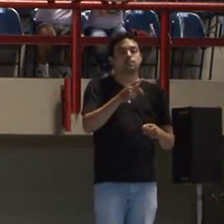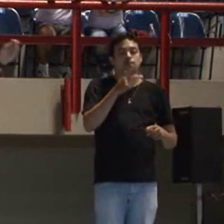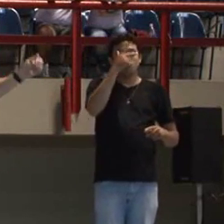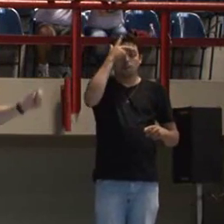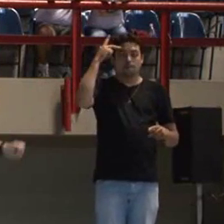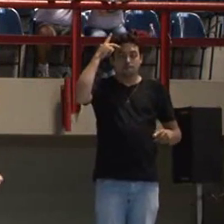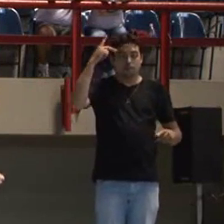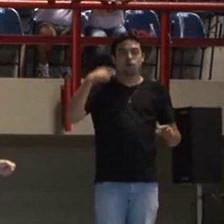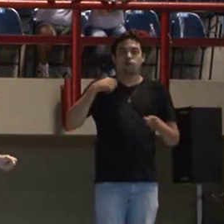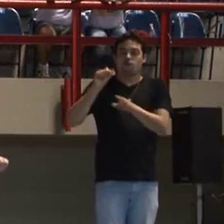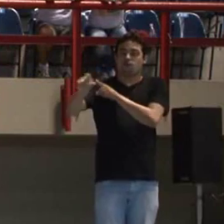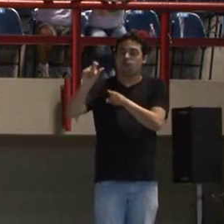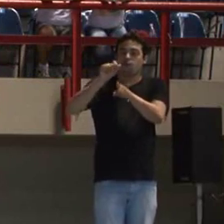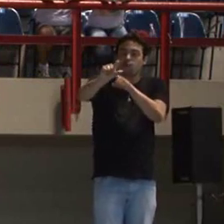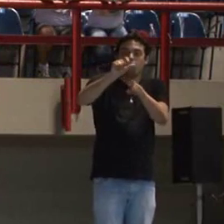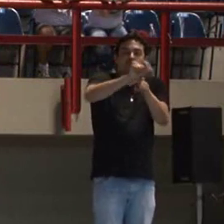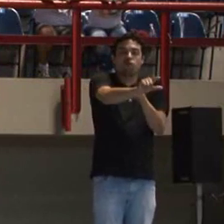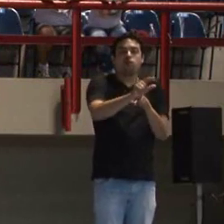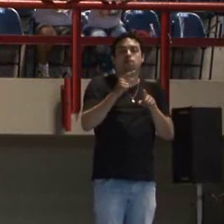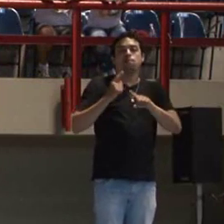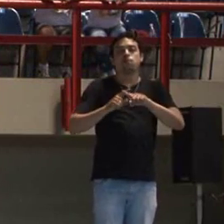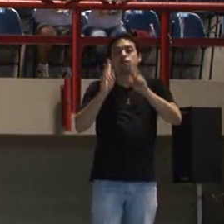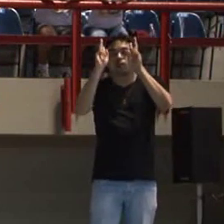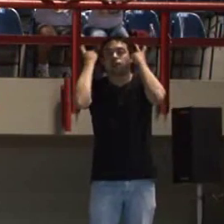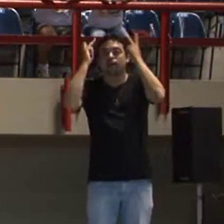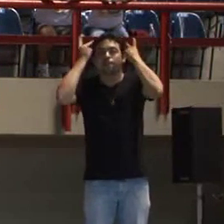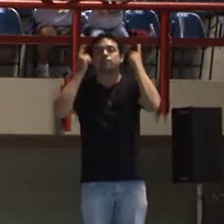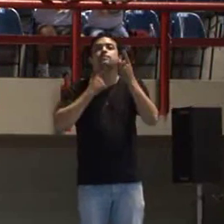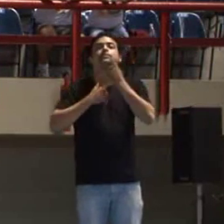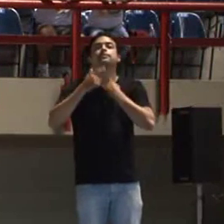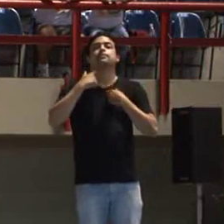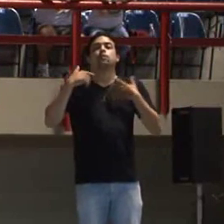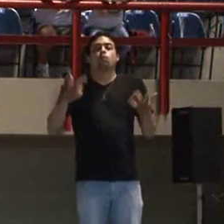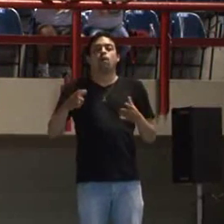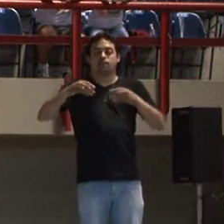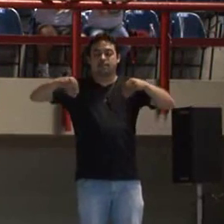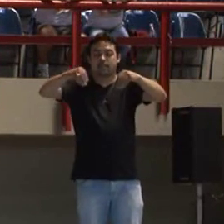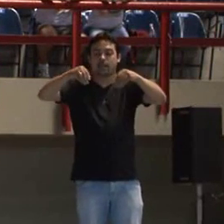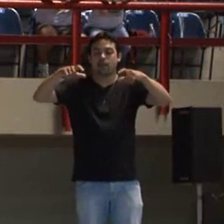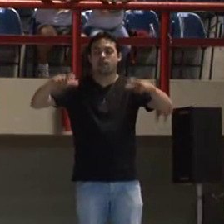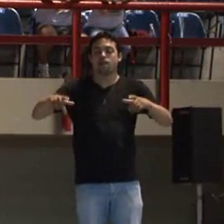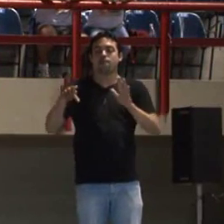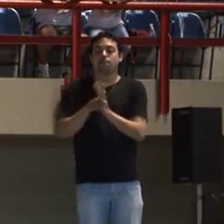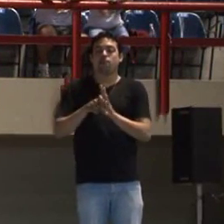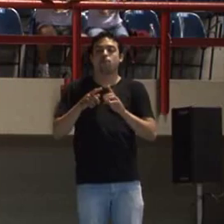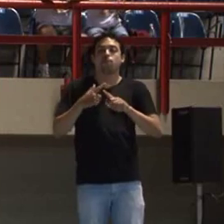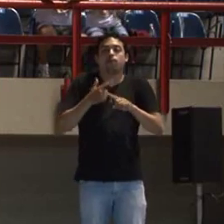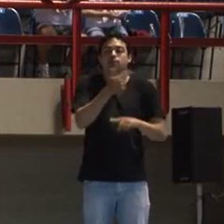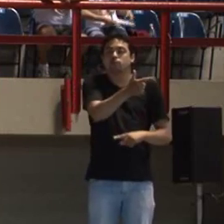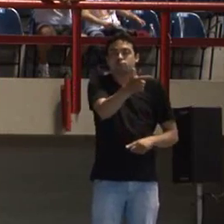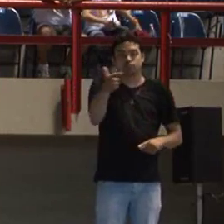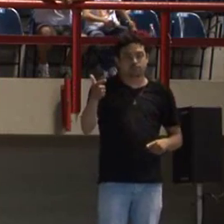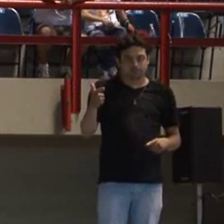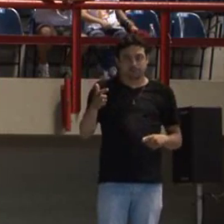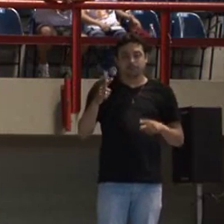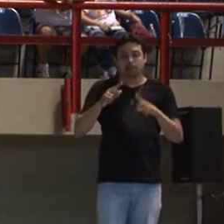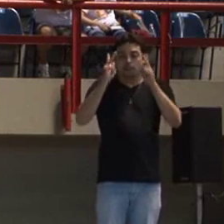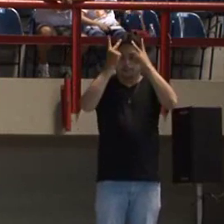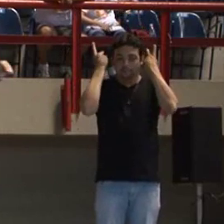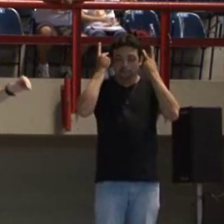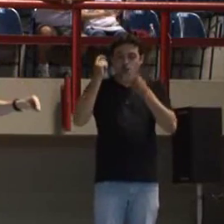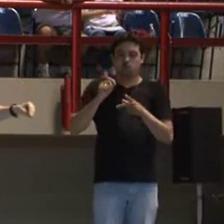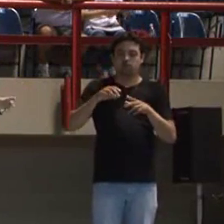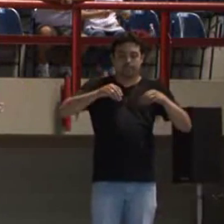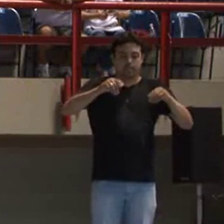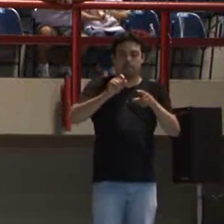vivia sendo expulso. Qual era o maior desejo dos hebreus? Qual era? Ter uma terra. Por quê? Porque eles não tinham. Era o povo que era mais